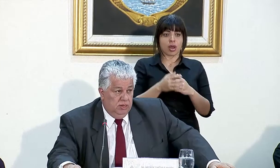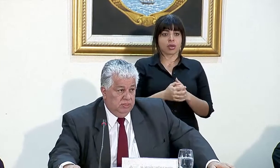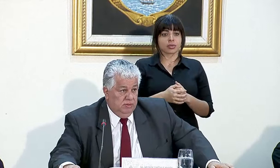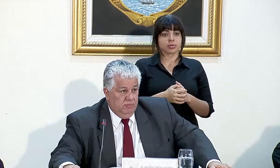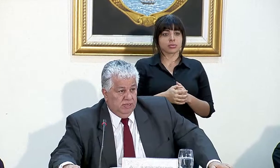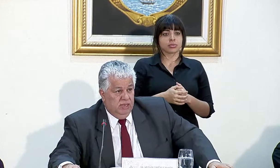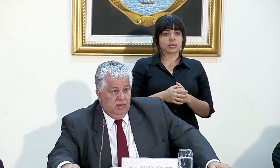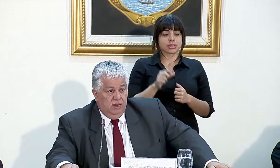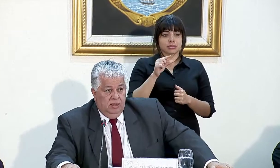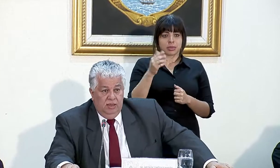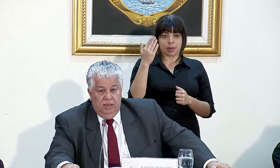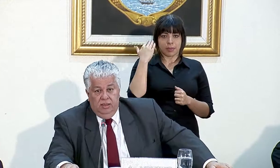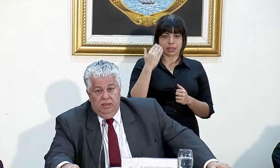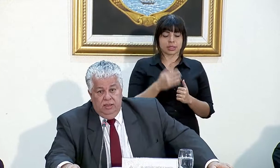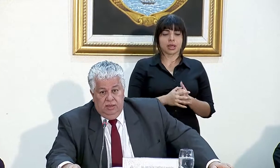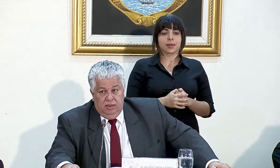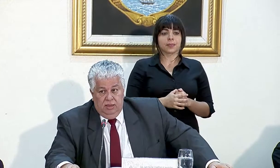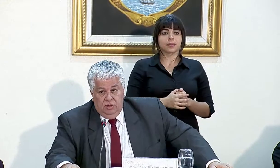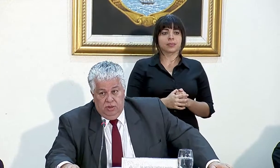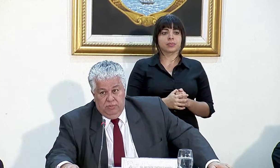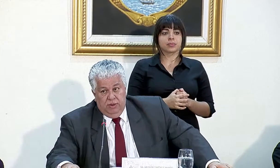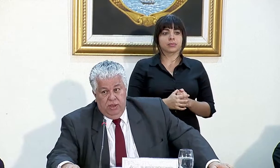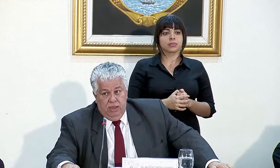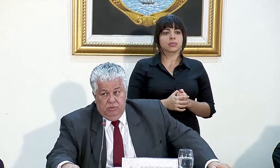se cuenta la semana pasada, y